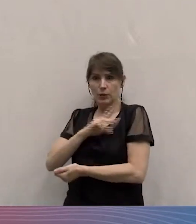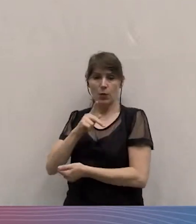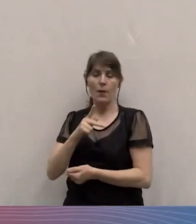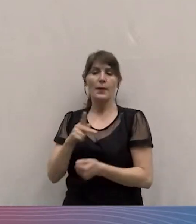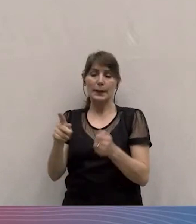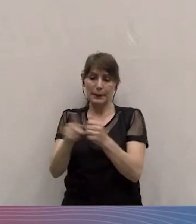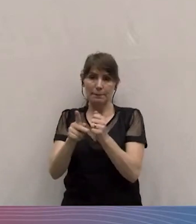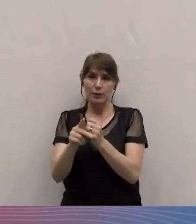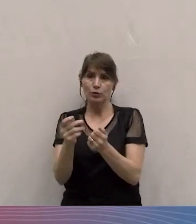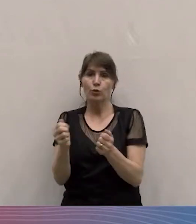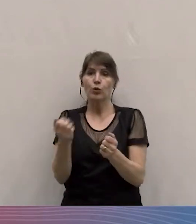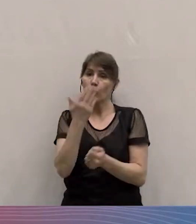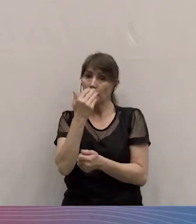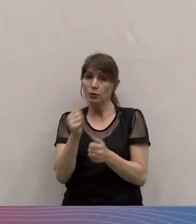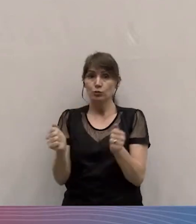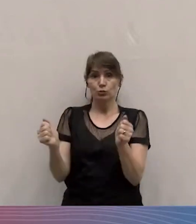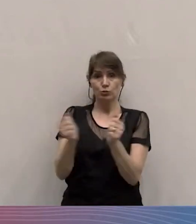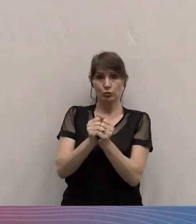incircuncisos.